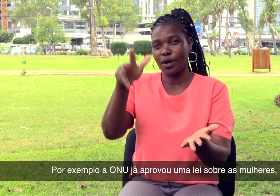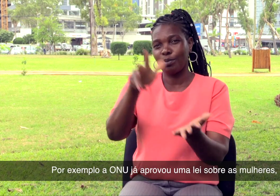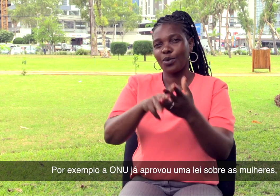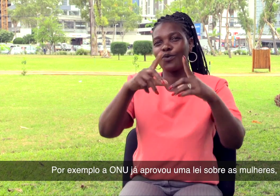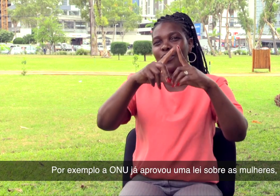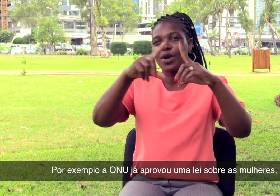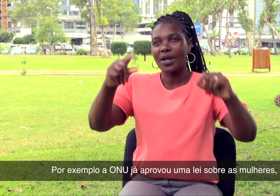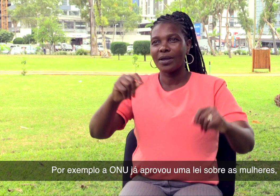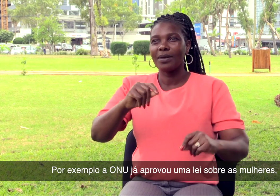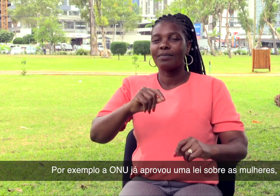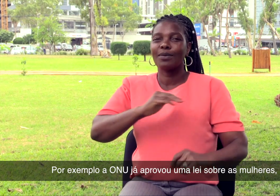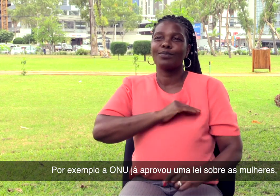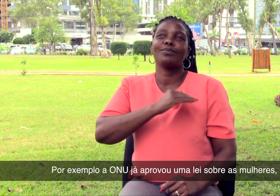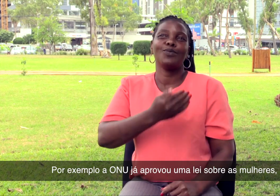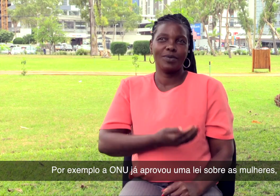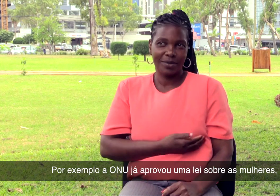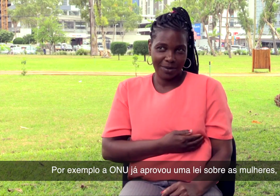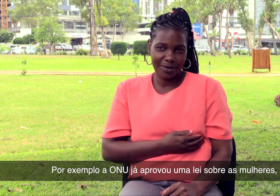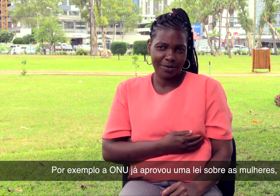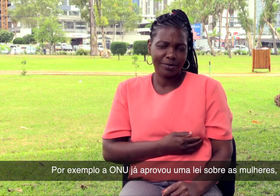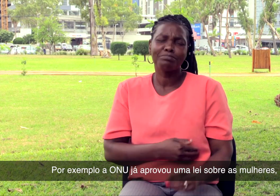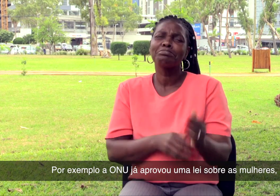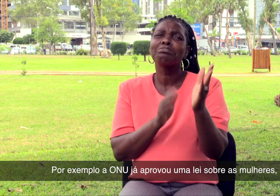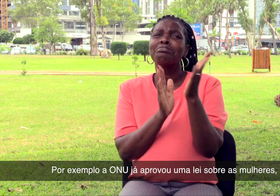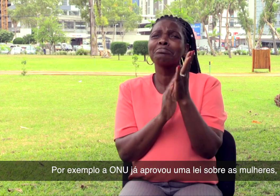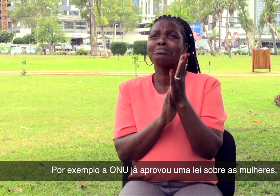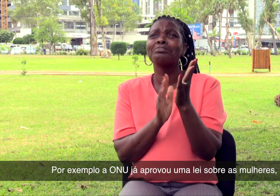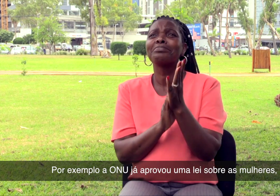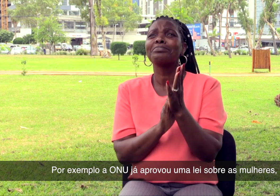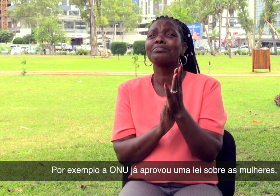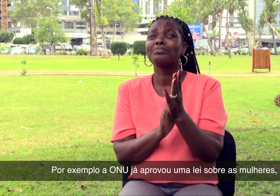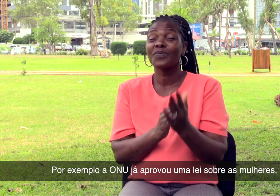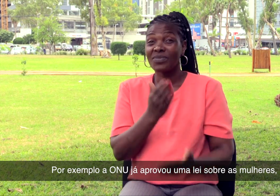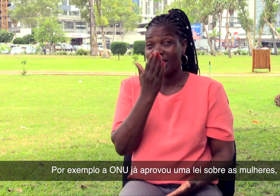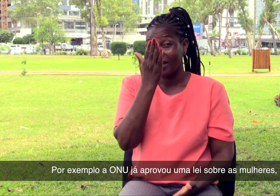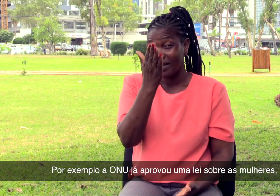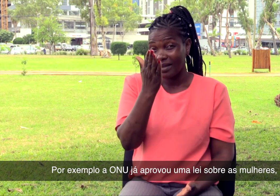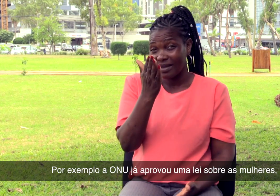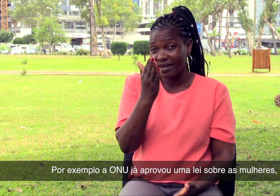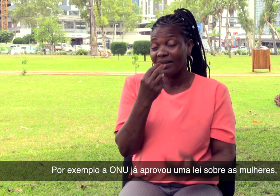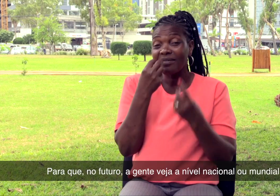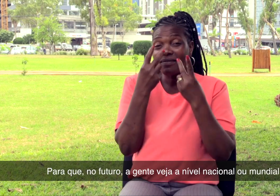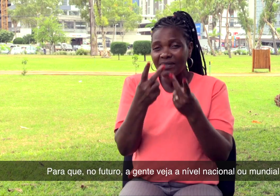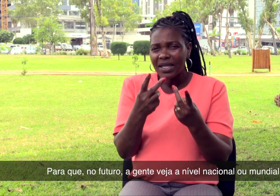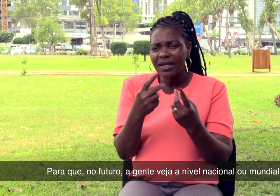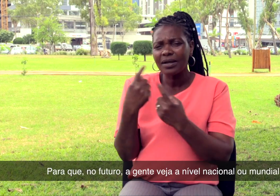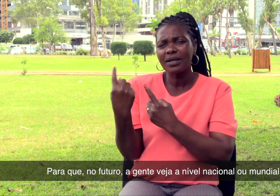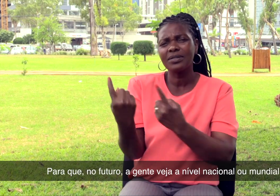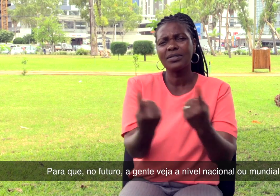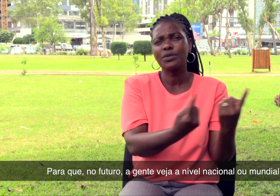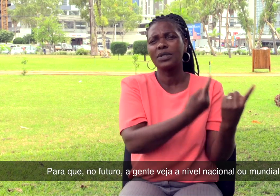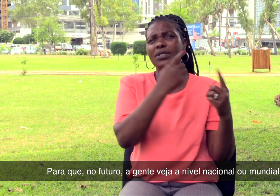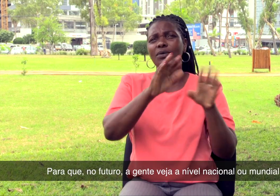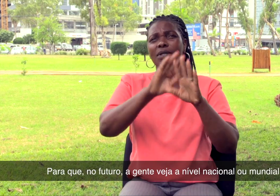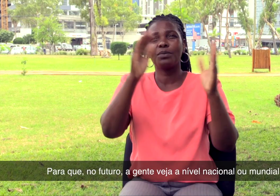a ONU já aprovou uma lei sobre todas as mulheres. Isto é, para